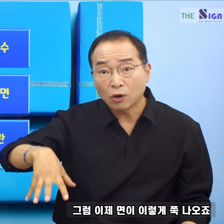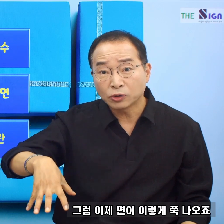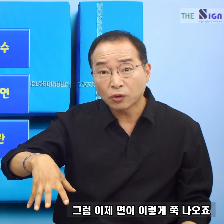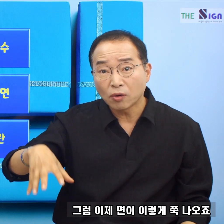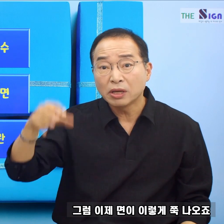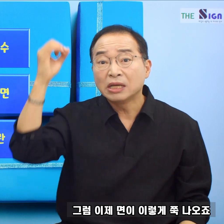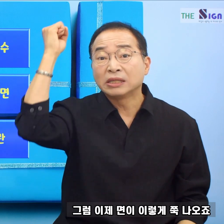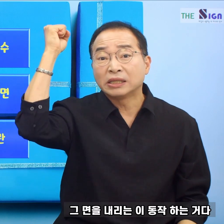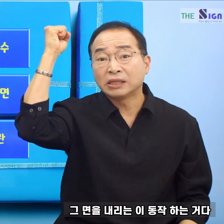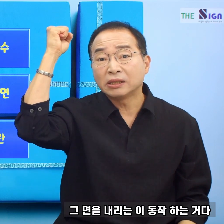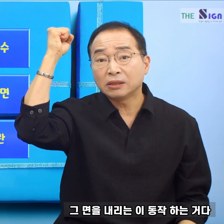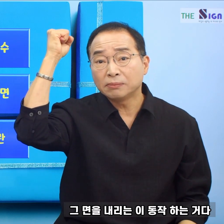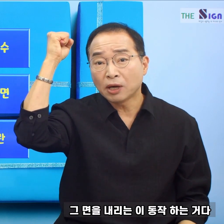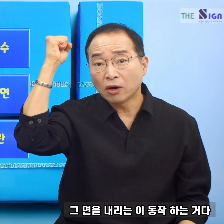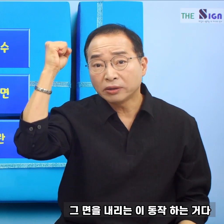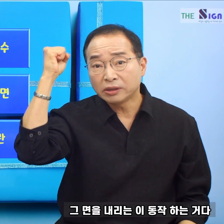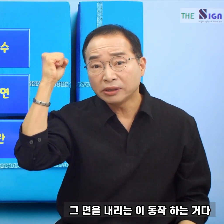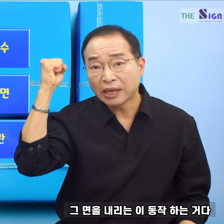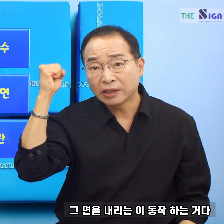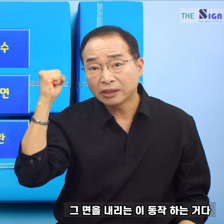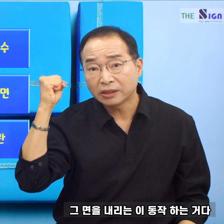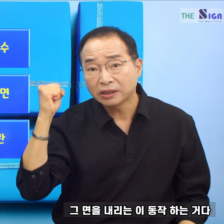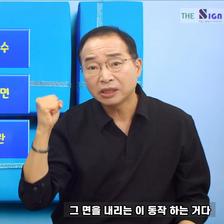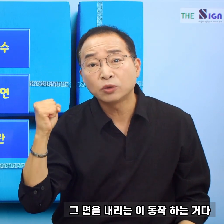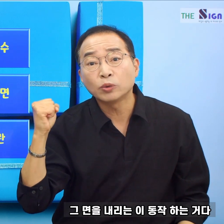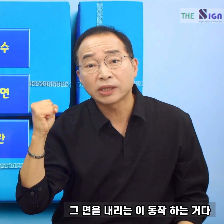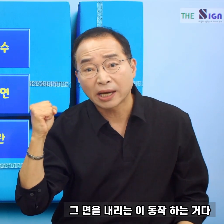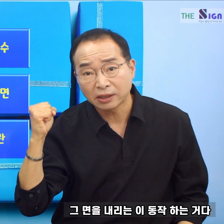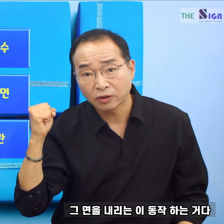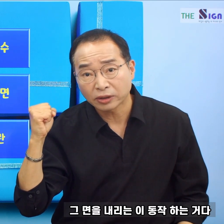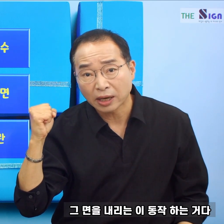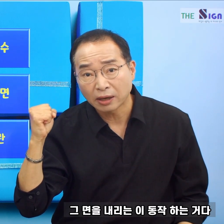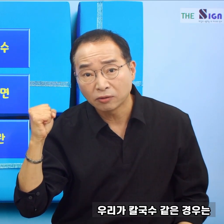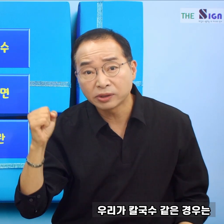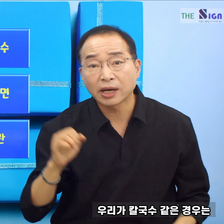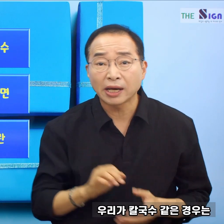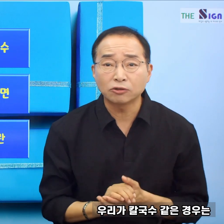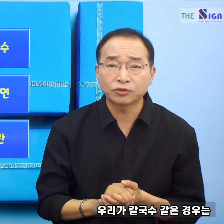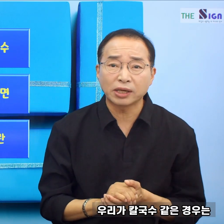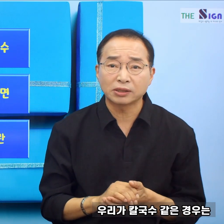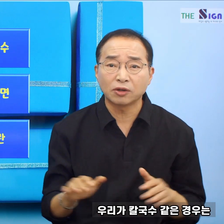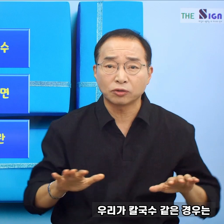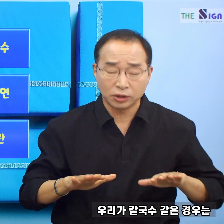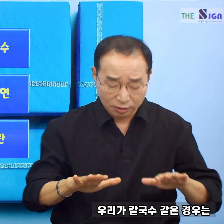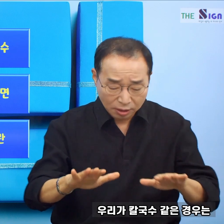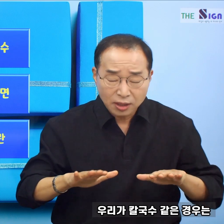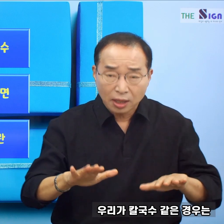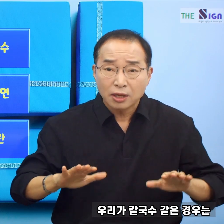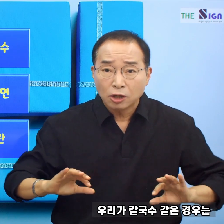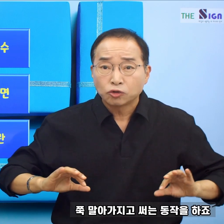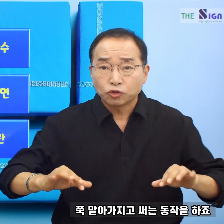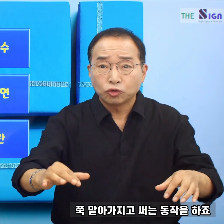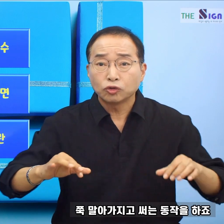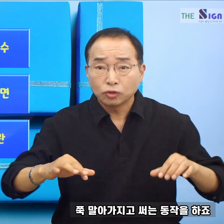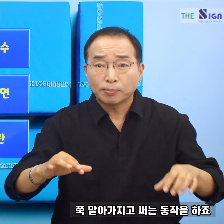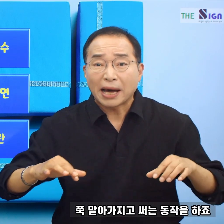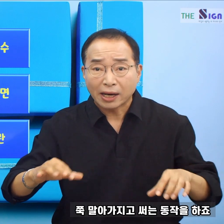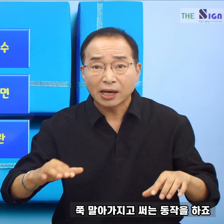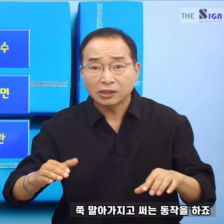나오죠. 그 면을 내리는 이 동작 하는 거다. 우리가 칼국수 같은 경우는 쭉